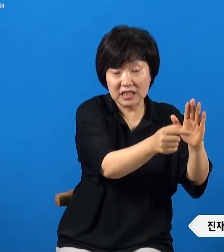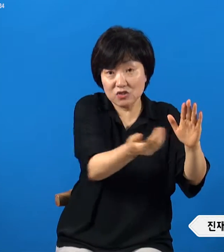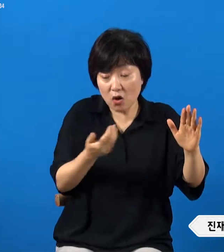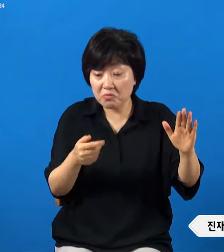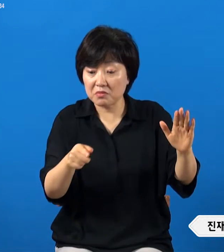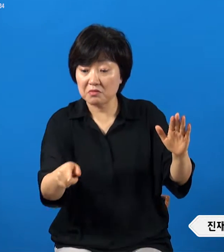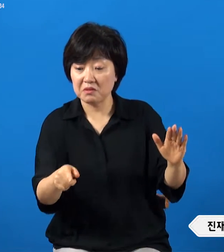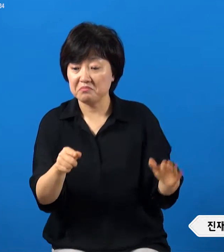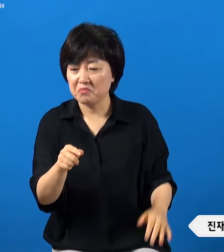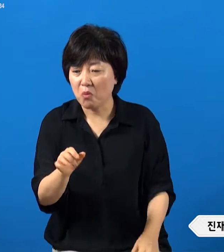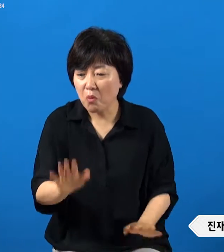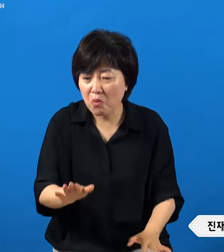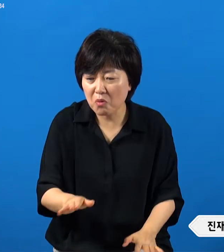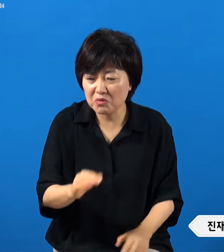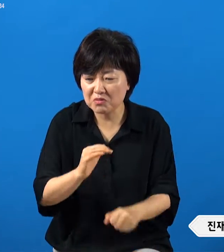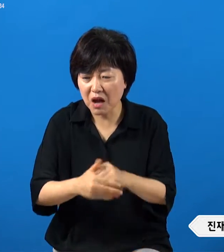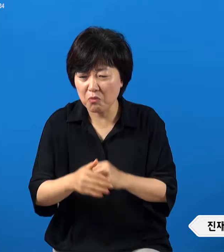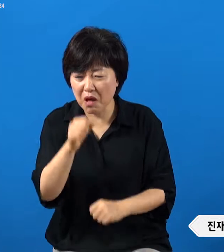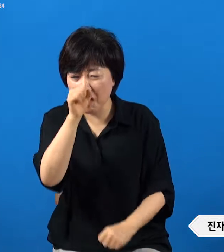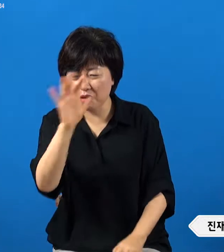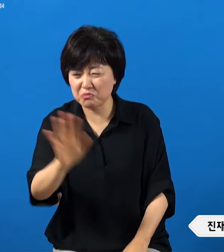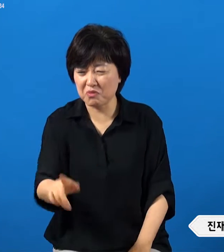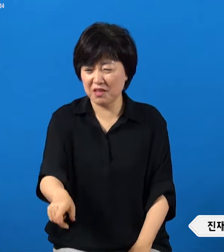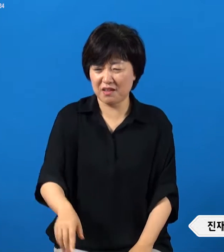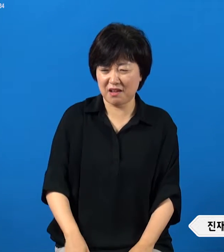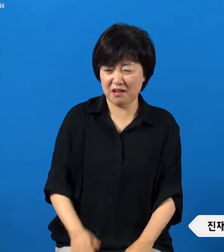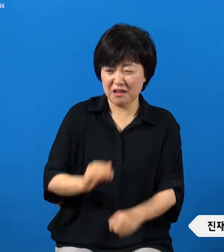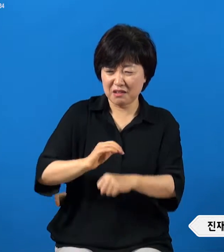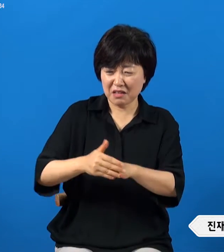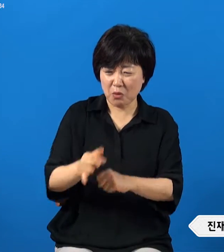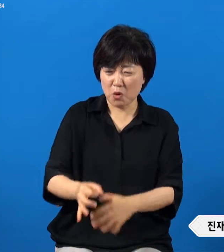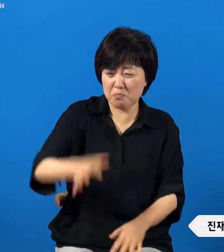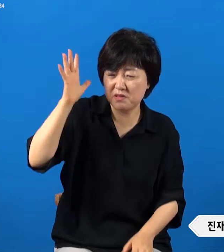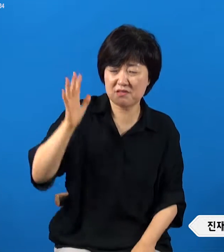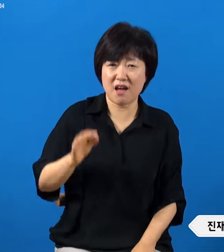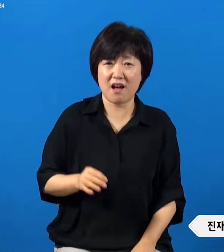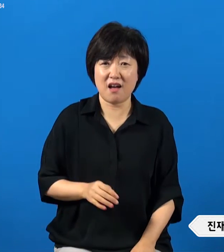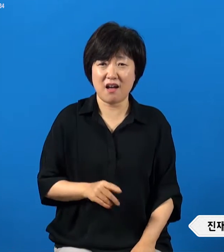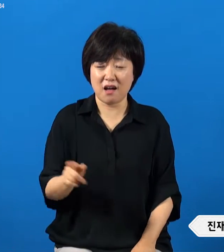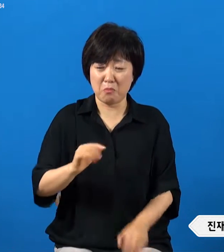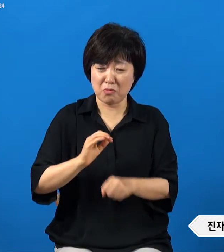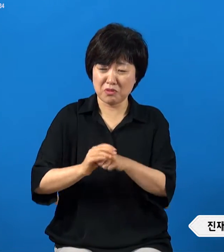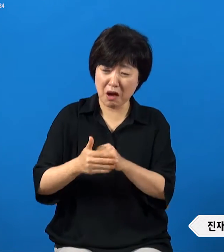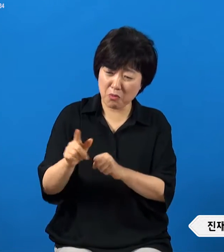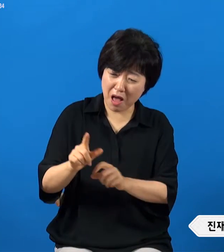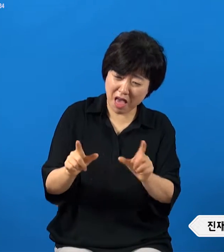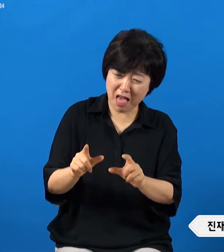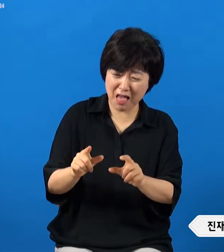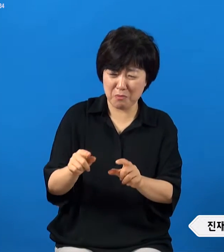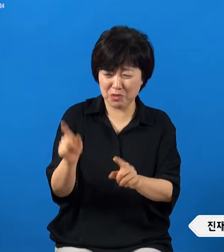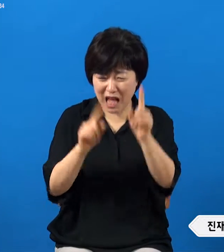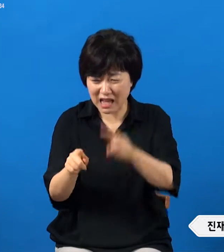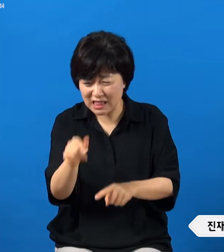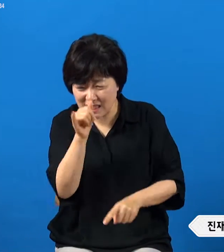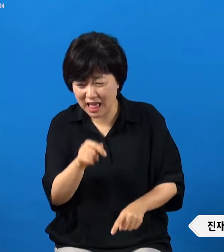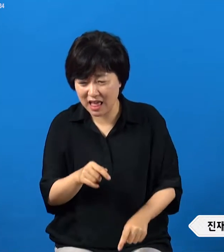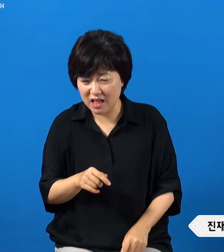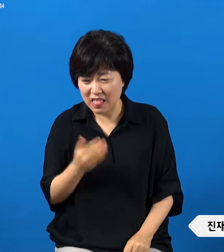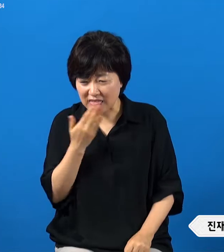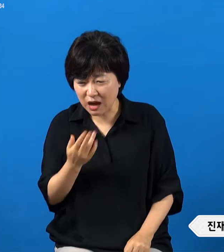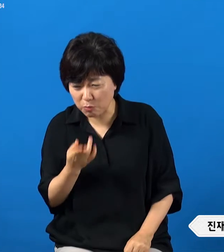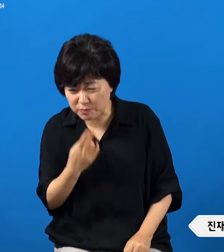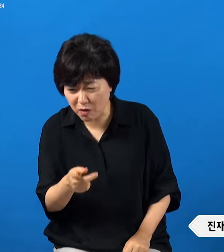와서 사과를 만져보면서 오늘 사과가 안 좋네, 사과가 왜 이렇게 비싸, 사과가 상태가 안 좋아, 이거